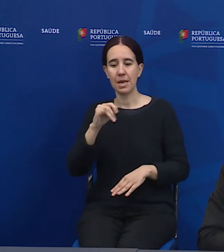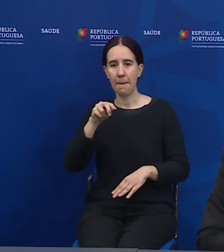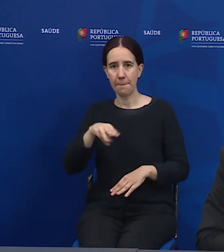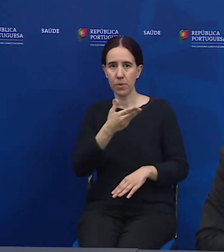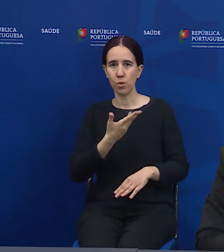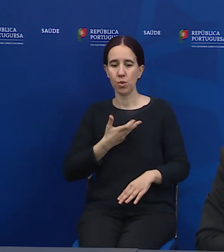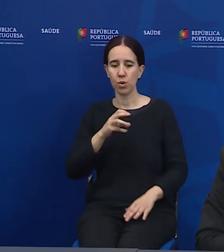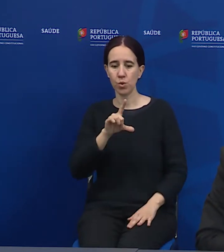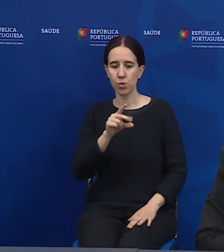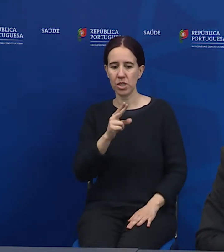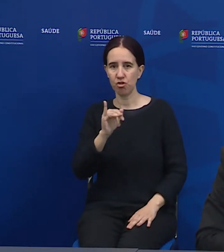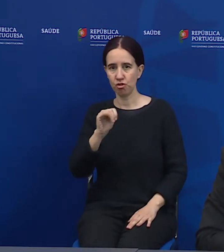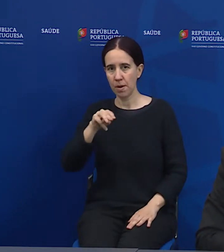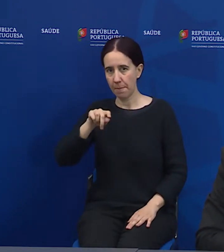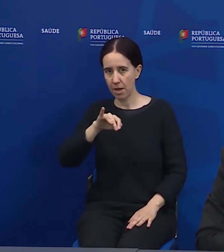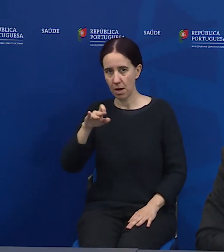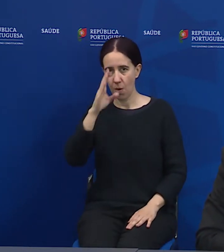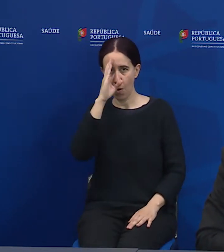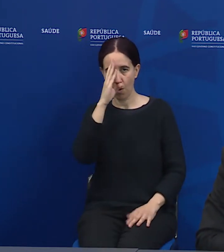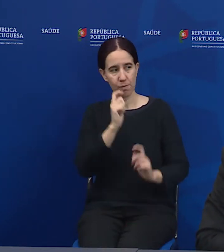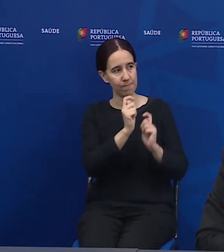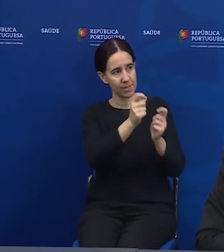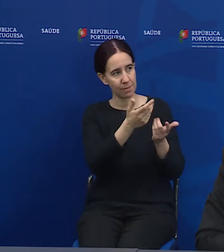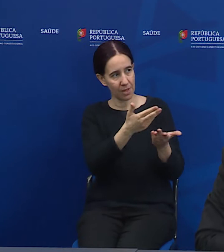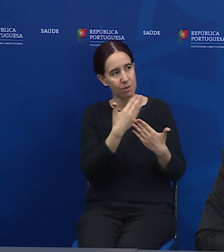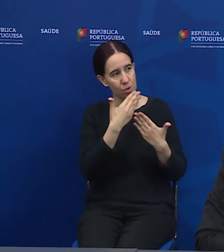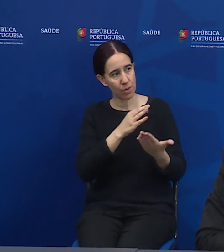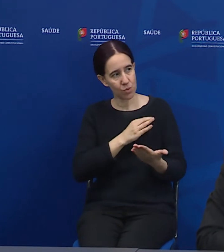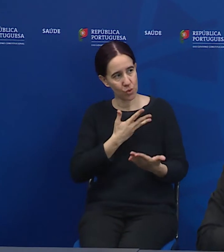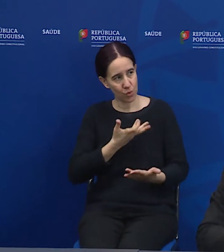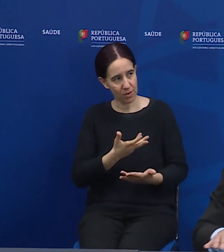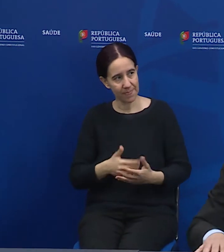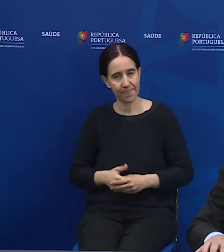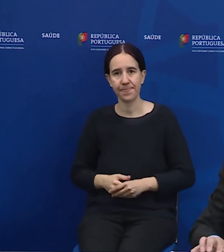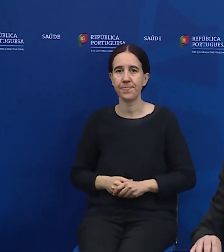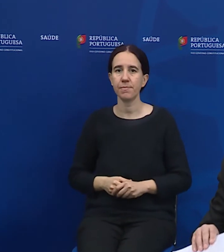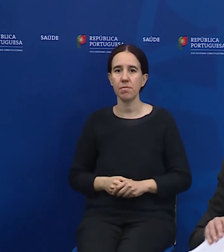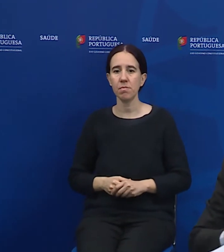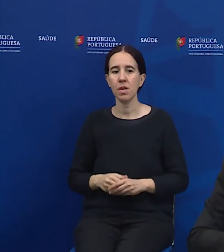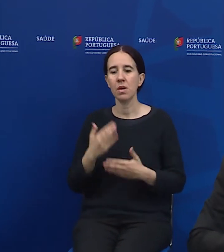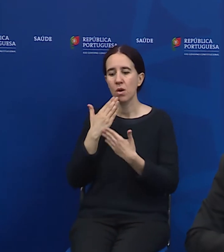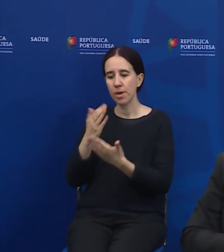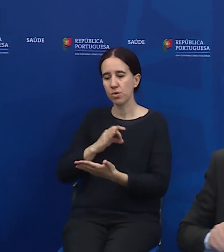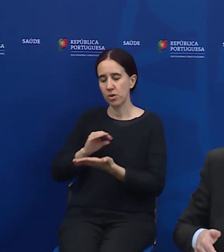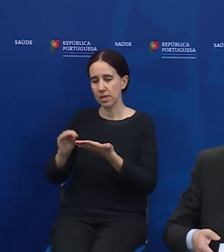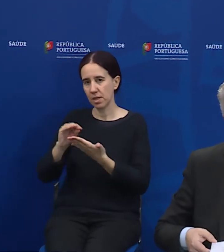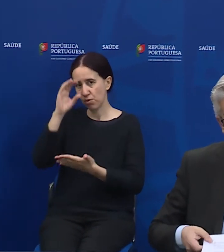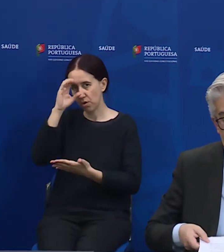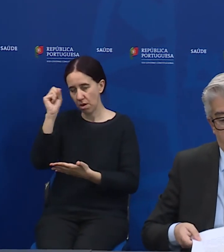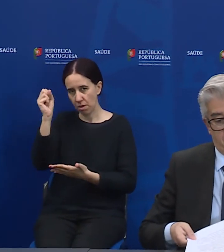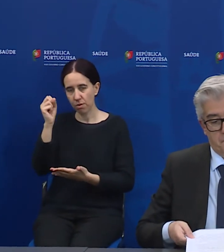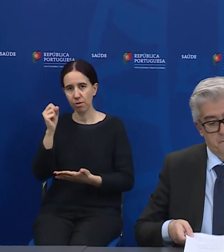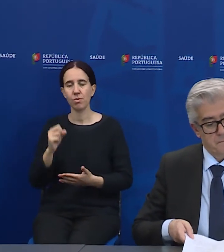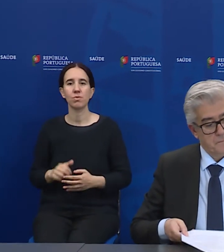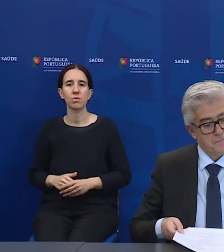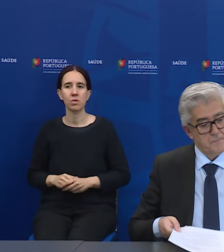inem dr luiz meira a quem desde já passo a palavra obrigado senhor obrigado senhor secretário de estado